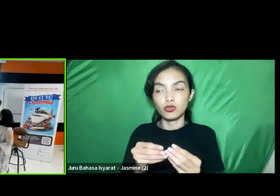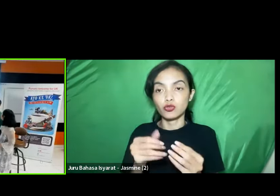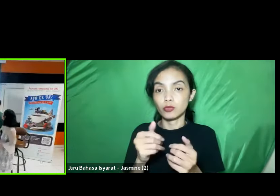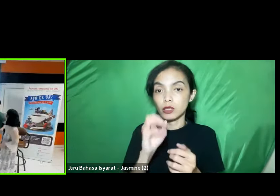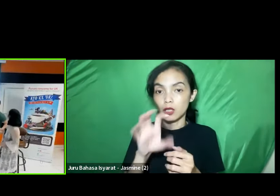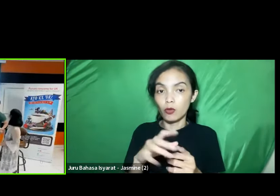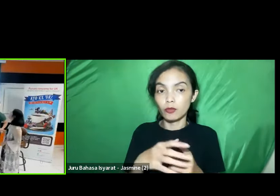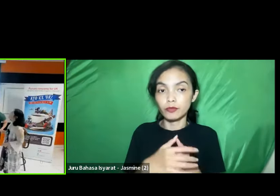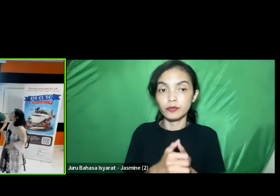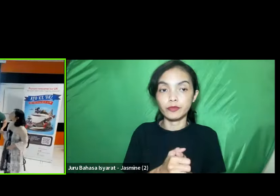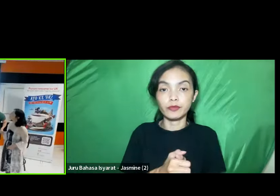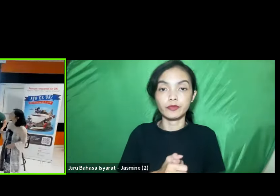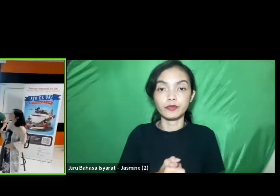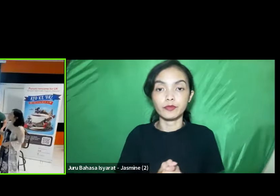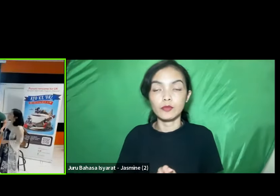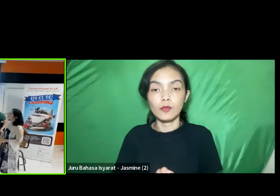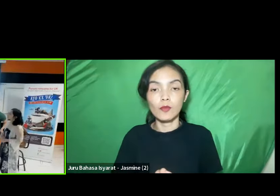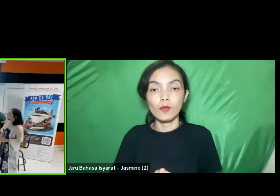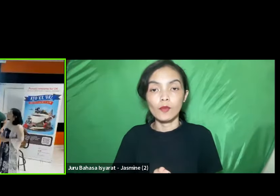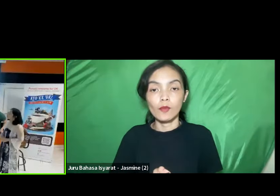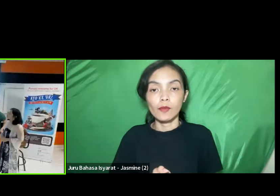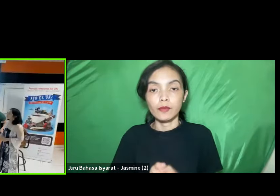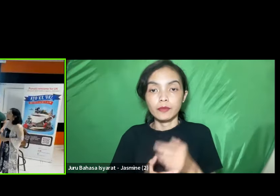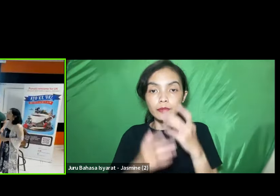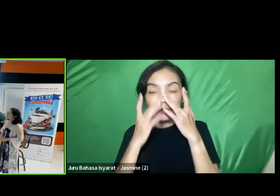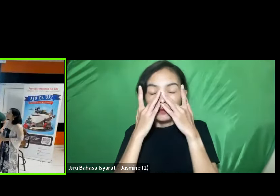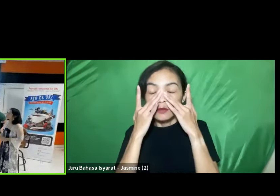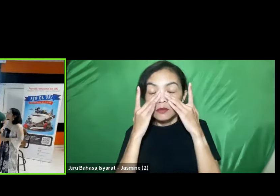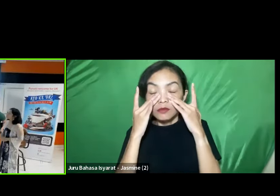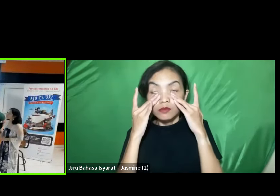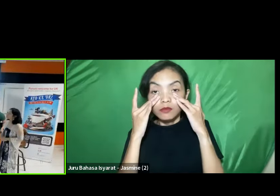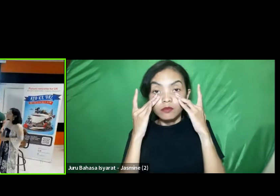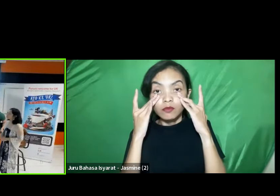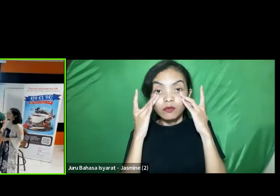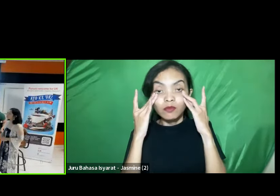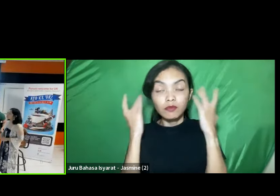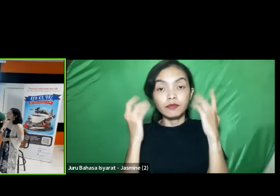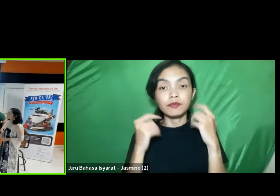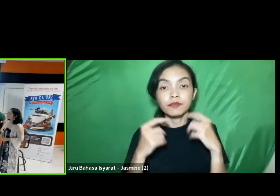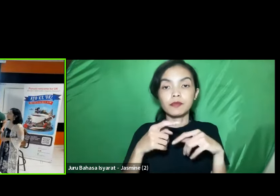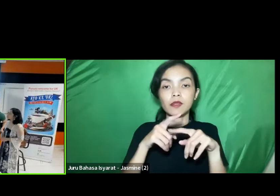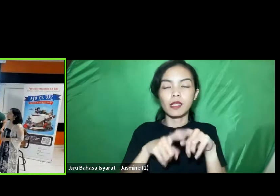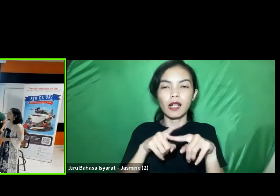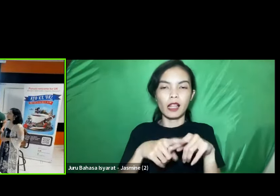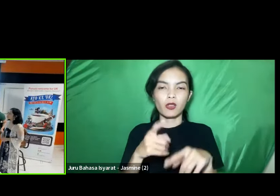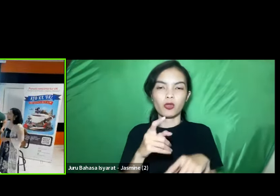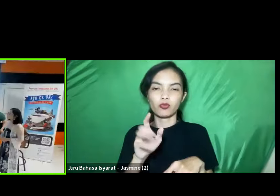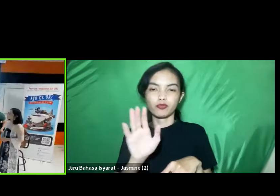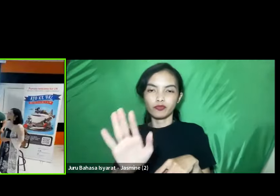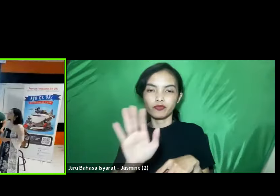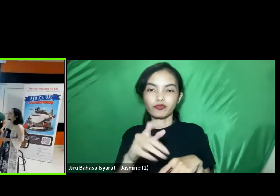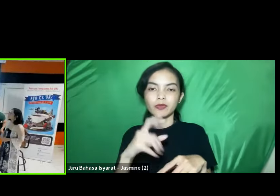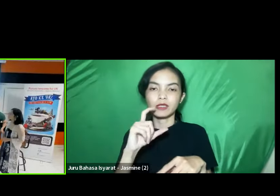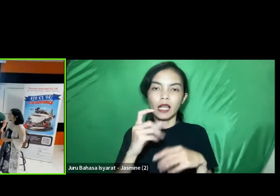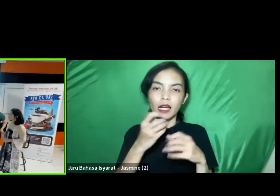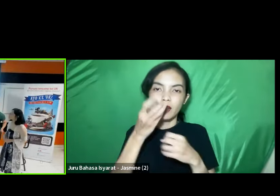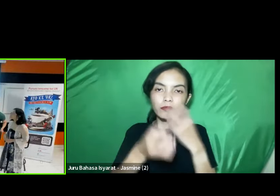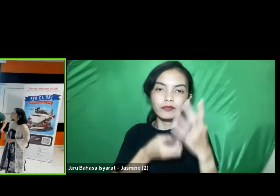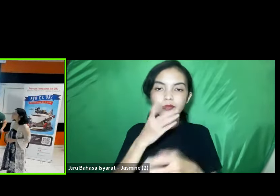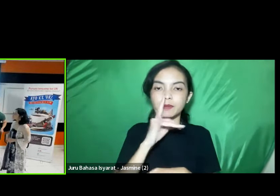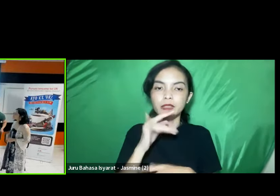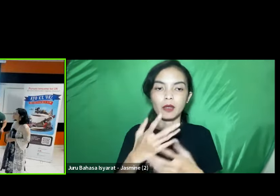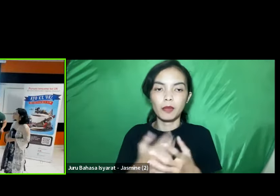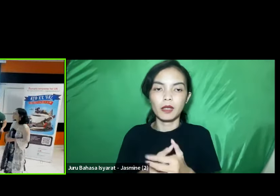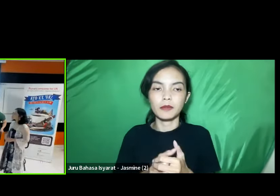di-are boleh boleh em itu balik lagi tergantung Kak Dea nih meem package-nya Seperti